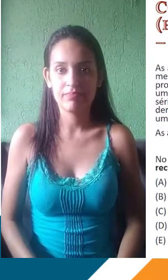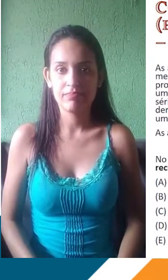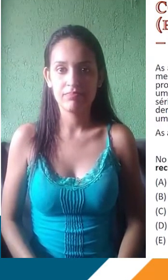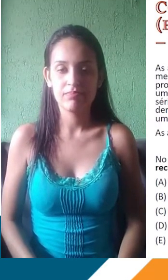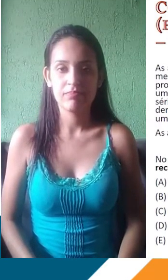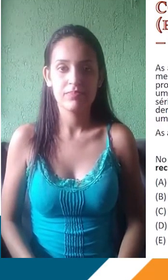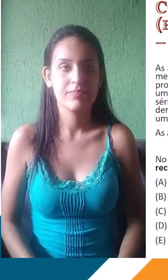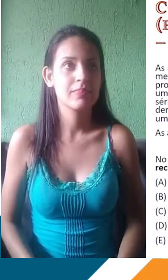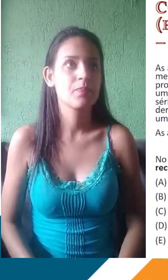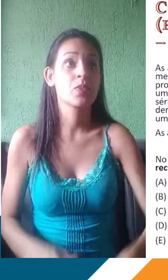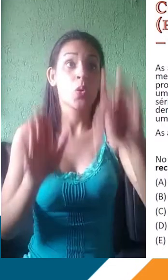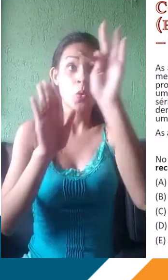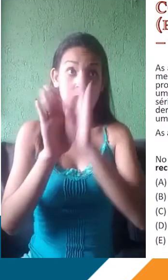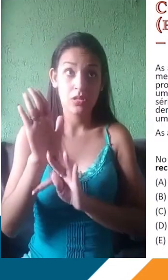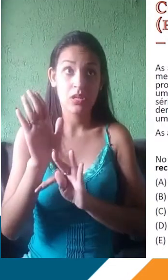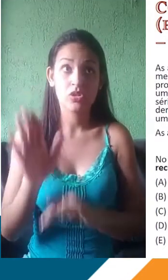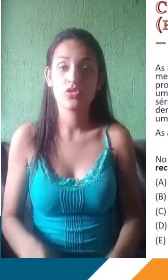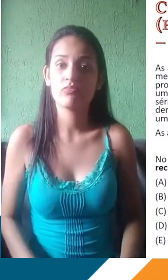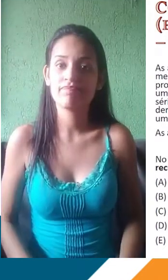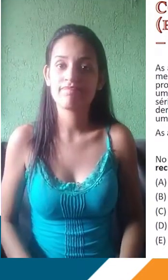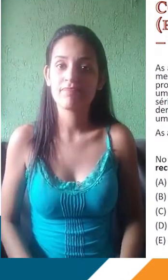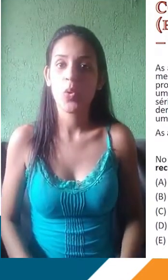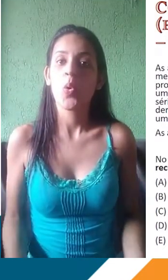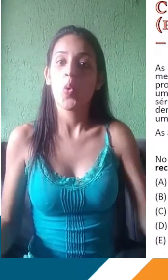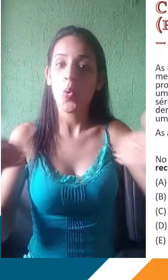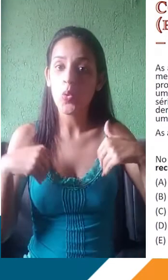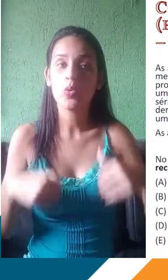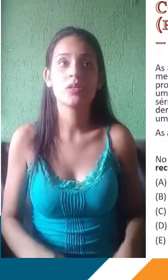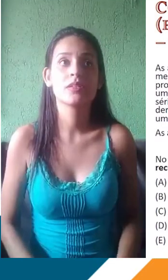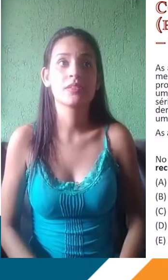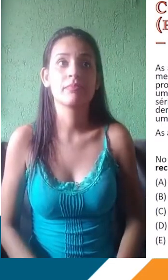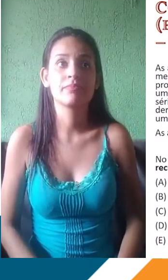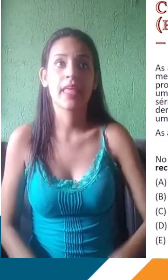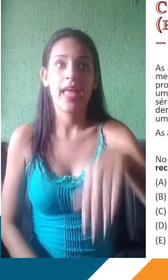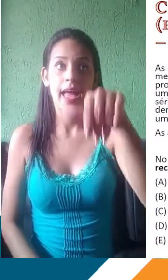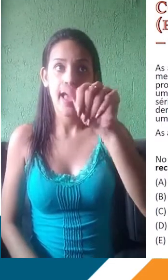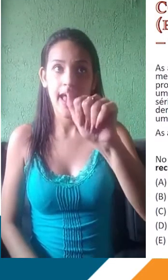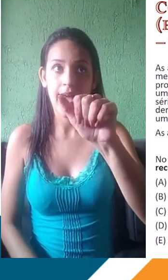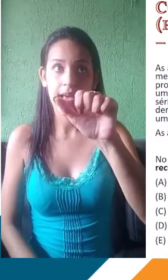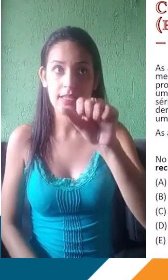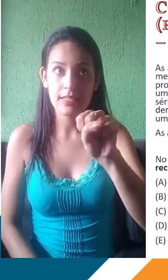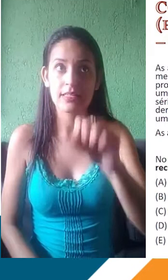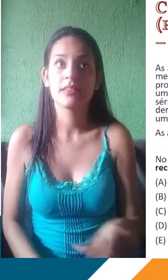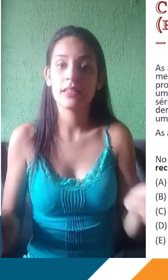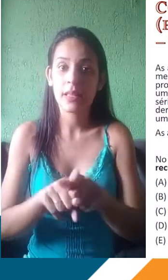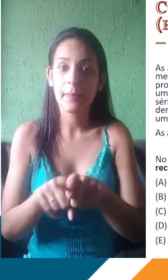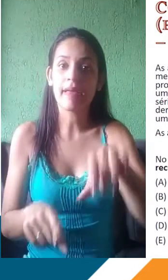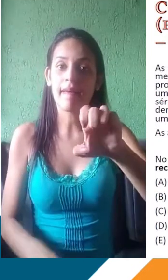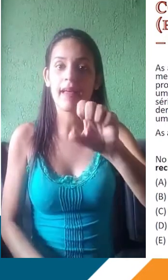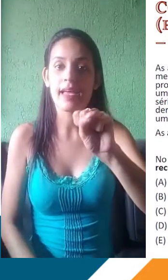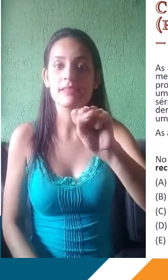No texto, há recorrência do emprego do artigo as e do pronome essas. No último parágrafo, esse recurso